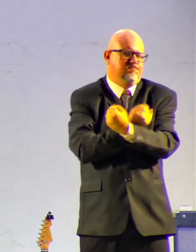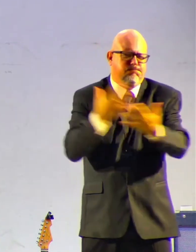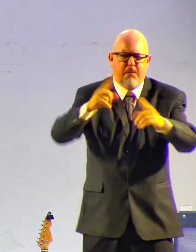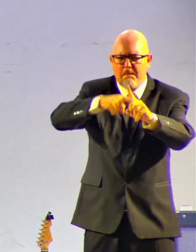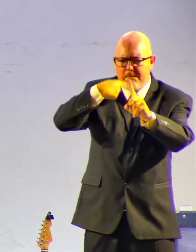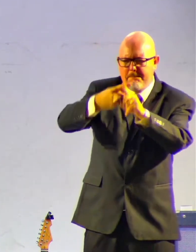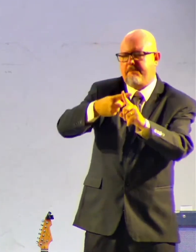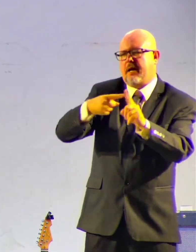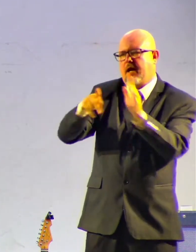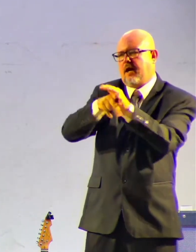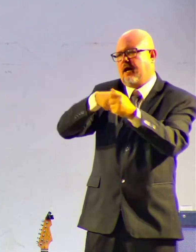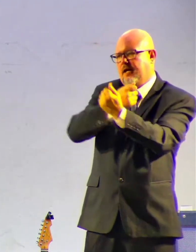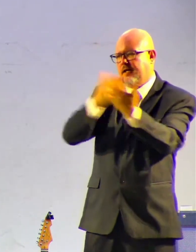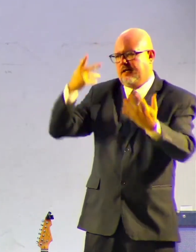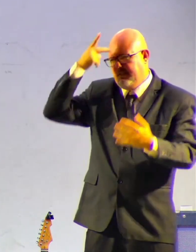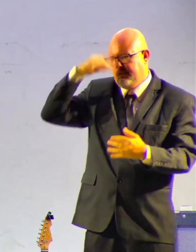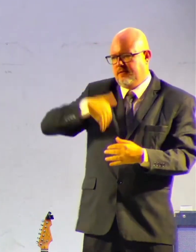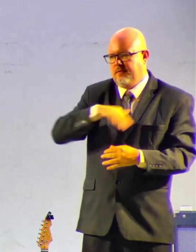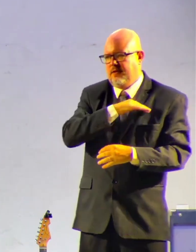infinitamente mais para nós.